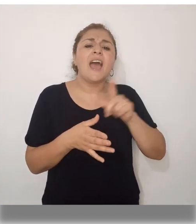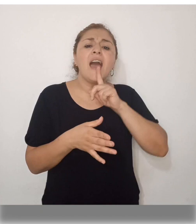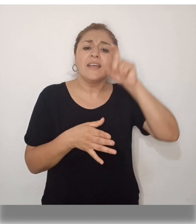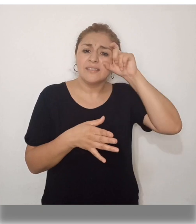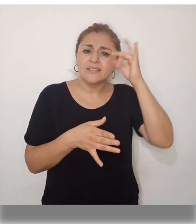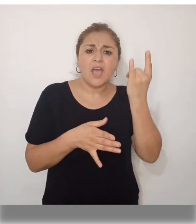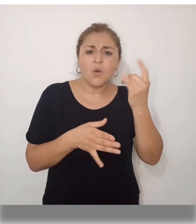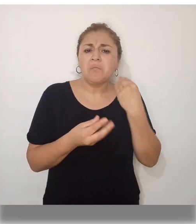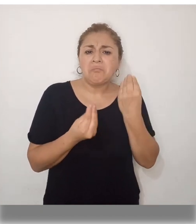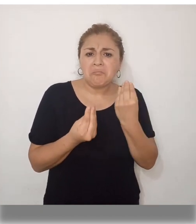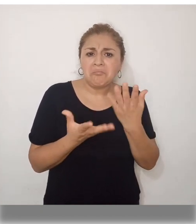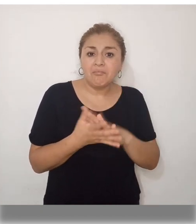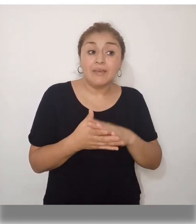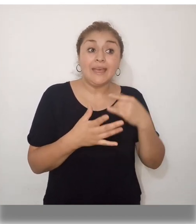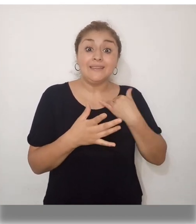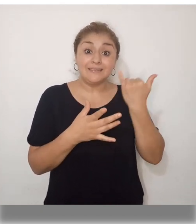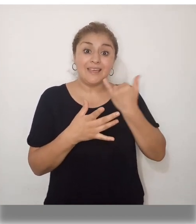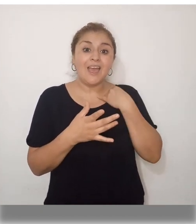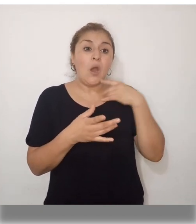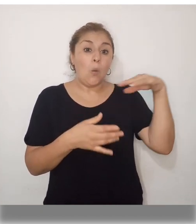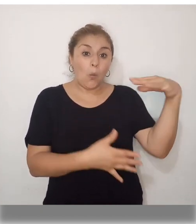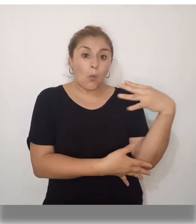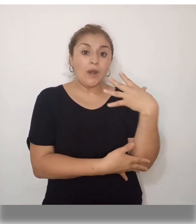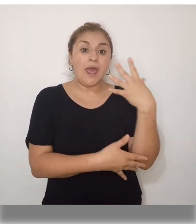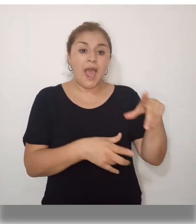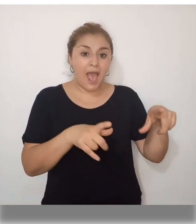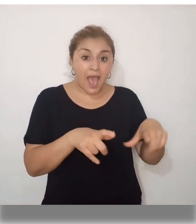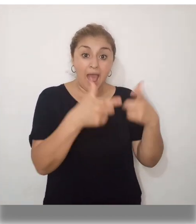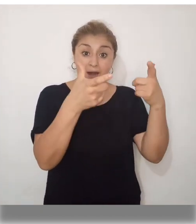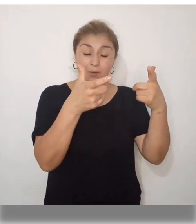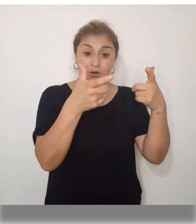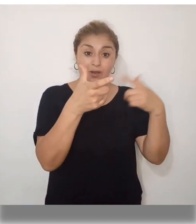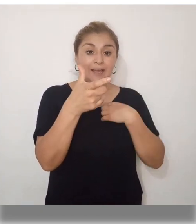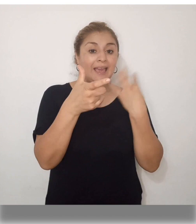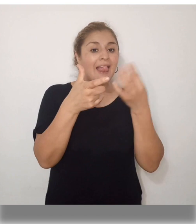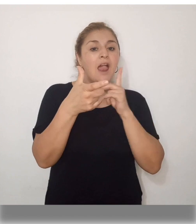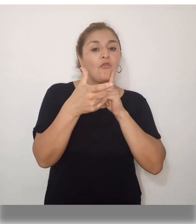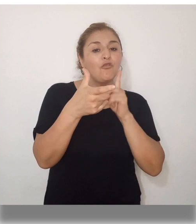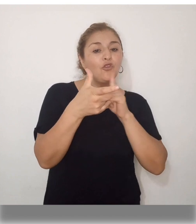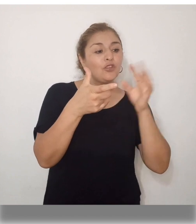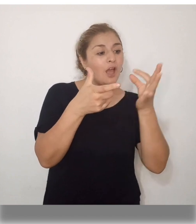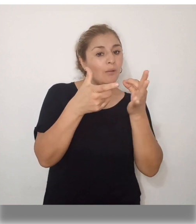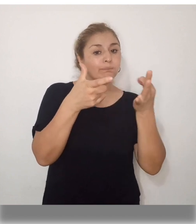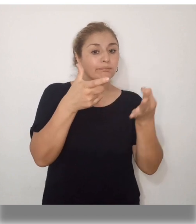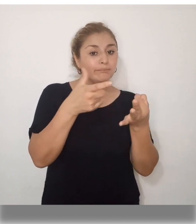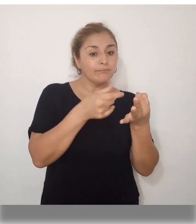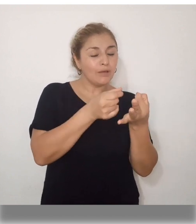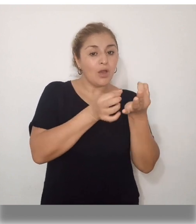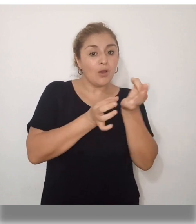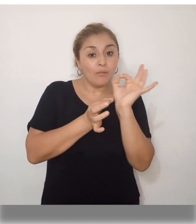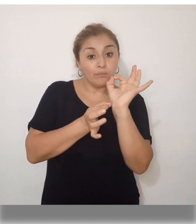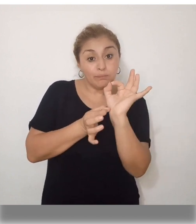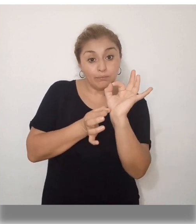gente principalmente en el interior de nuestro país utiliza como cerco es decir